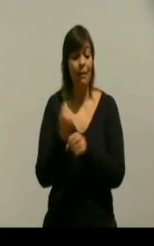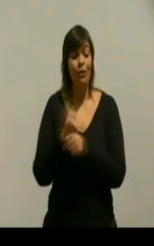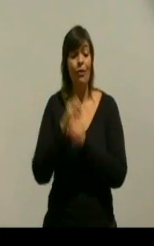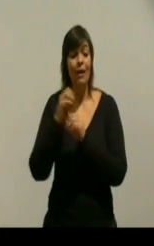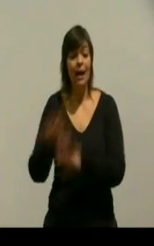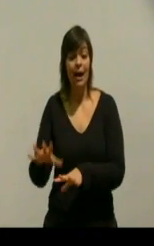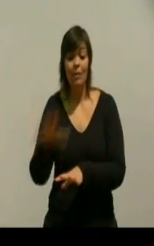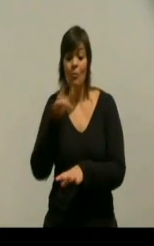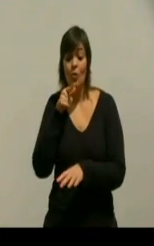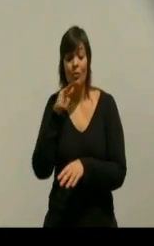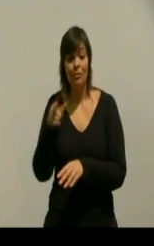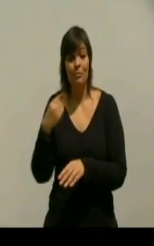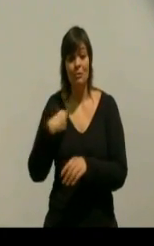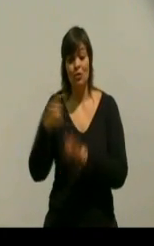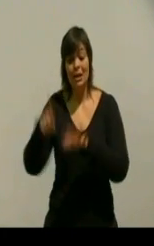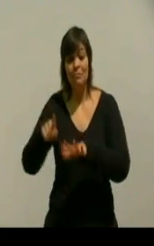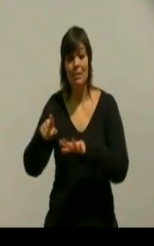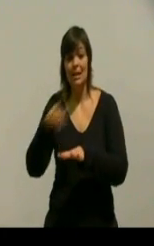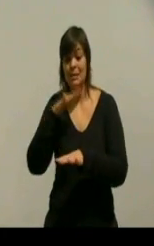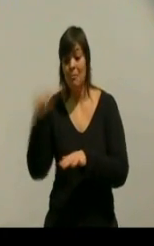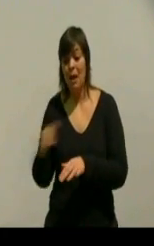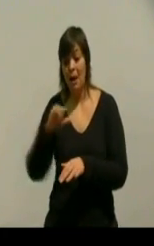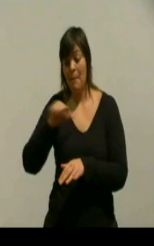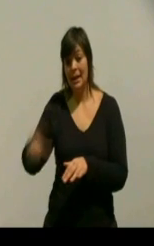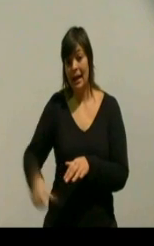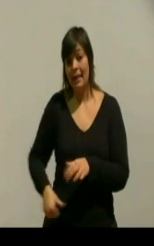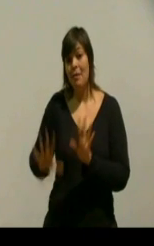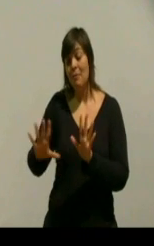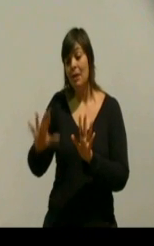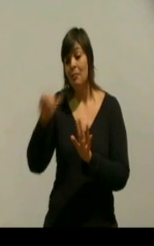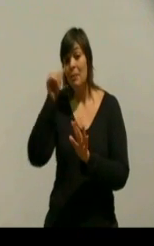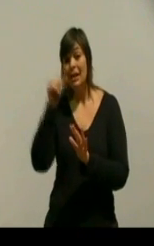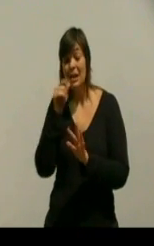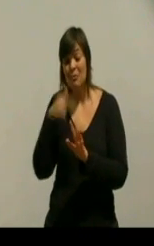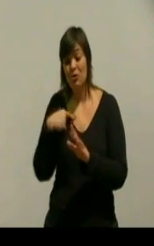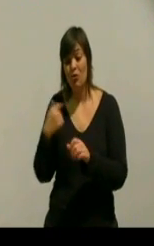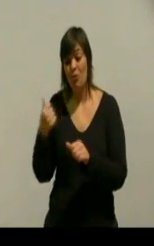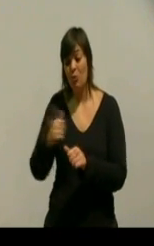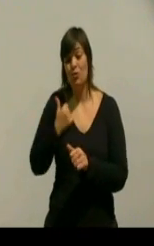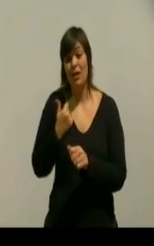porque cubrí una baja por maternidad. Era una oportunidad que no podía desaprovechar.